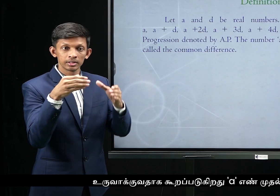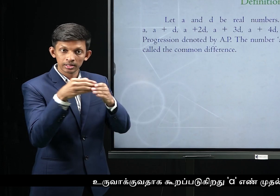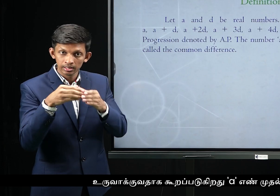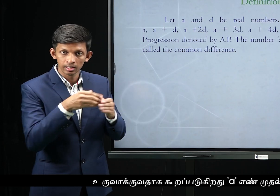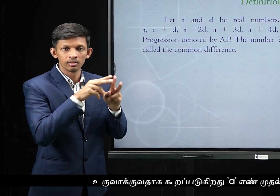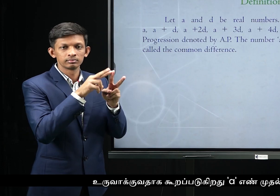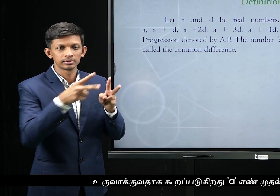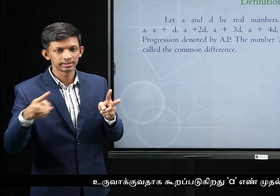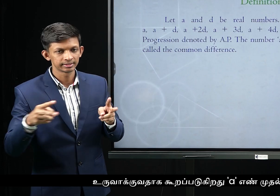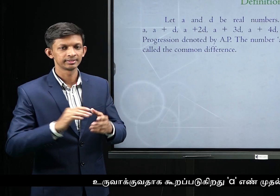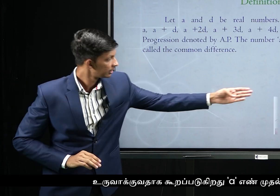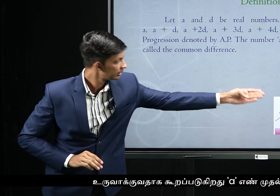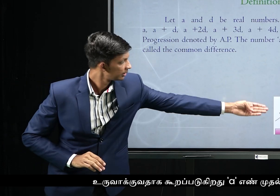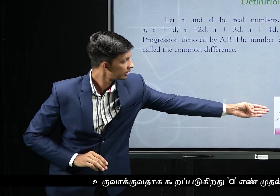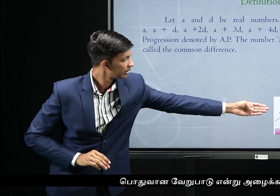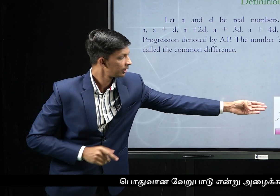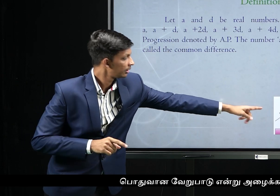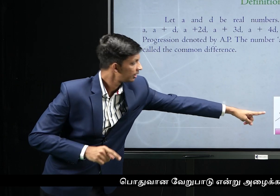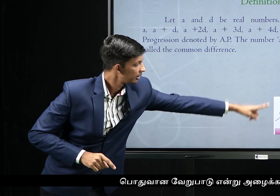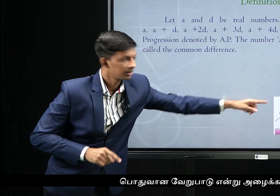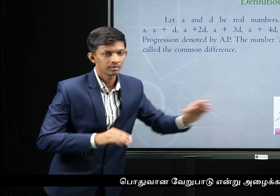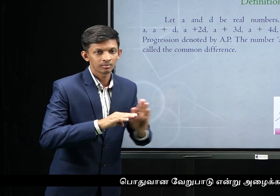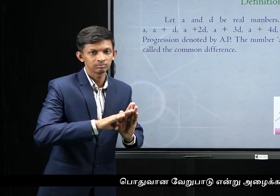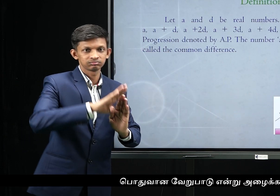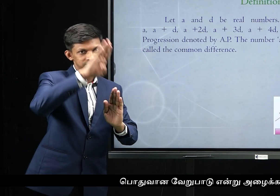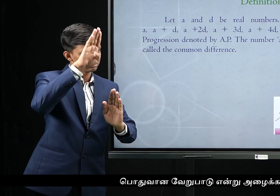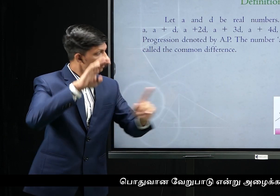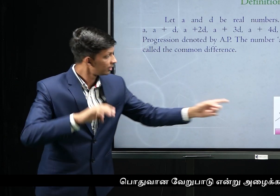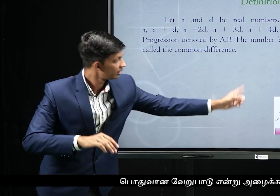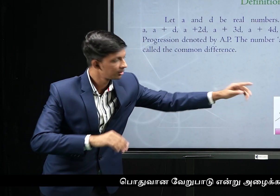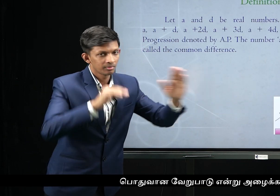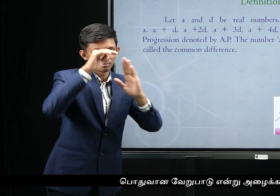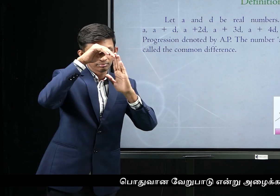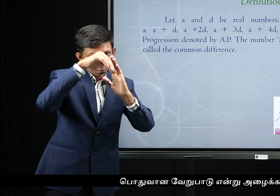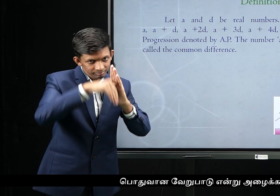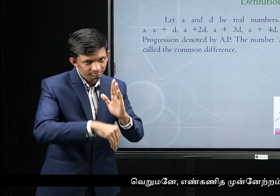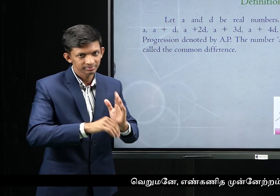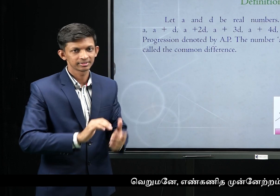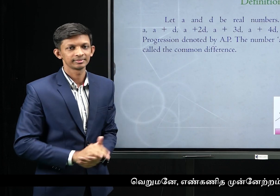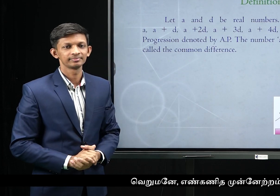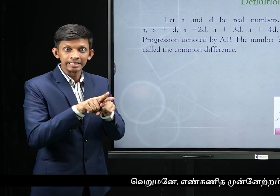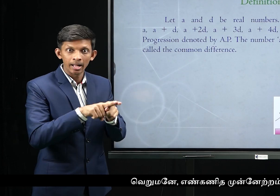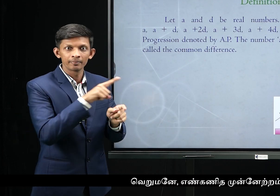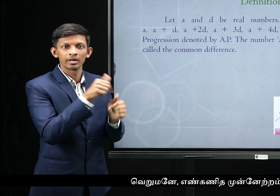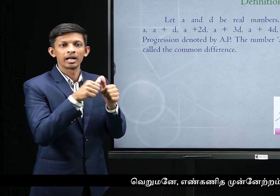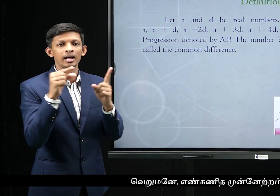முதல் சொல் மற்றும் D பொதுவான வேறுபாடு என்று அழைக்கப்படுகிறது. வெறுமன